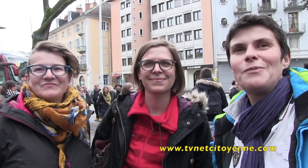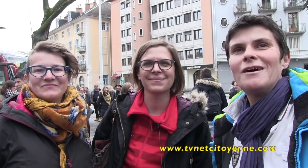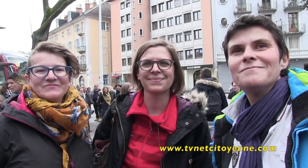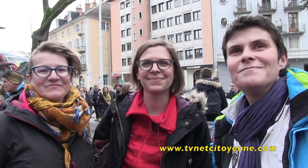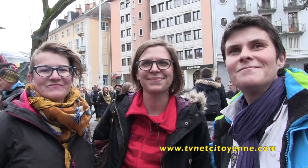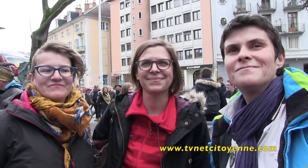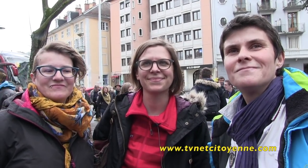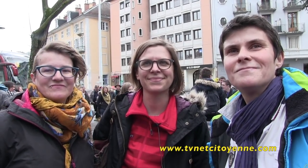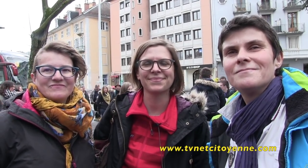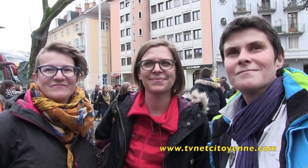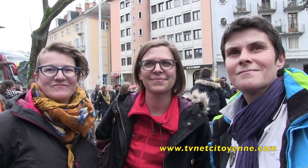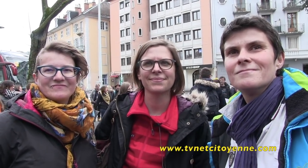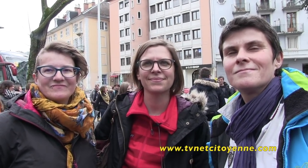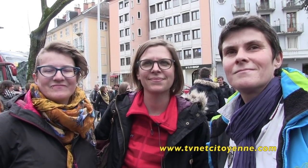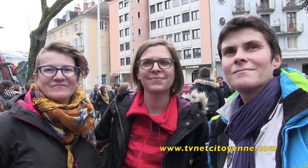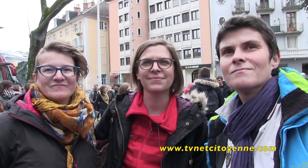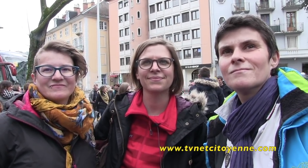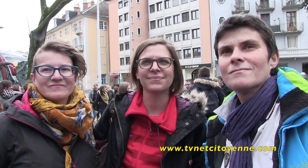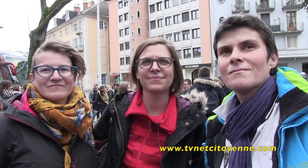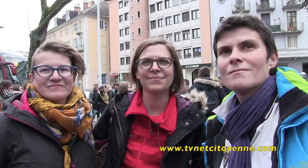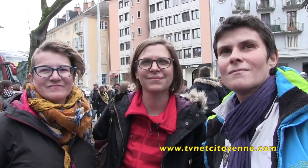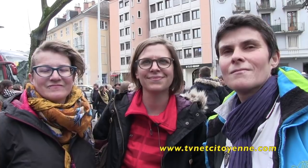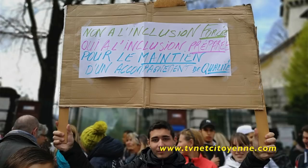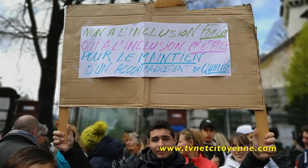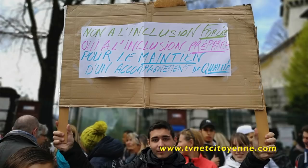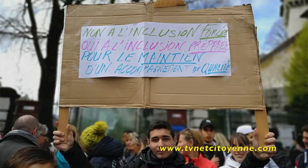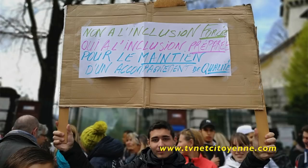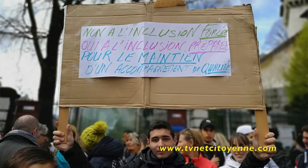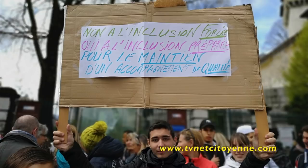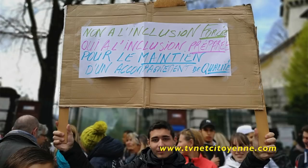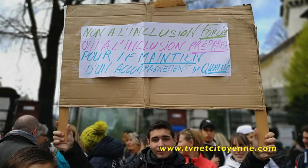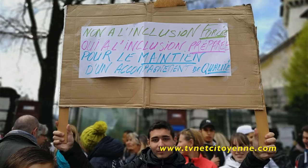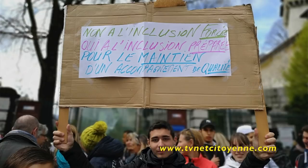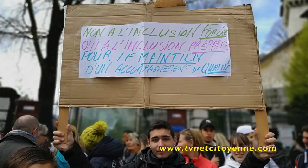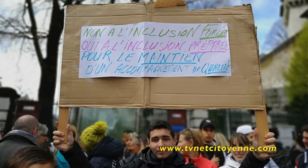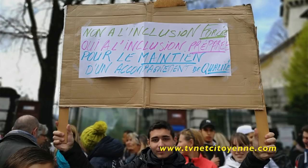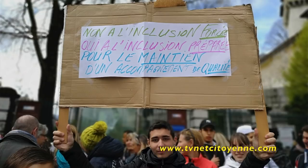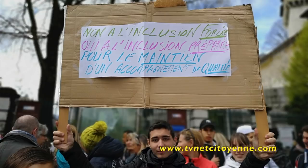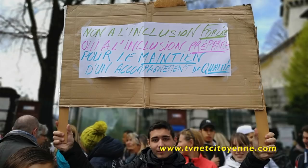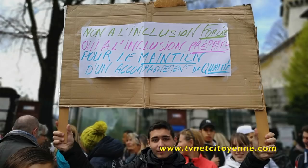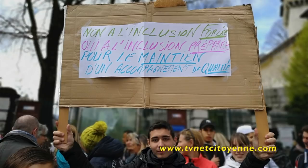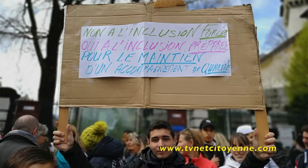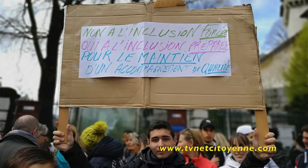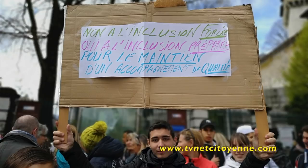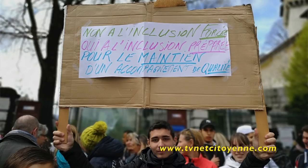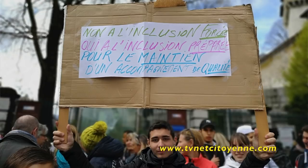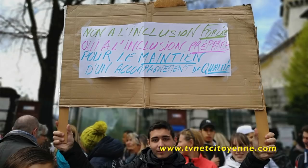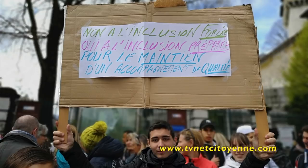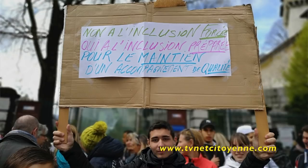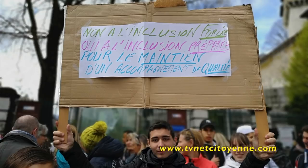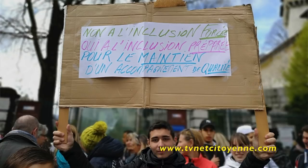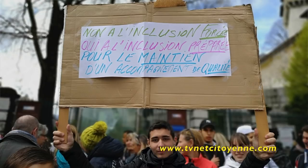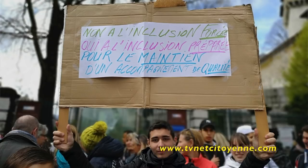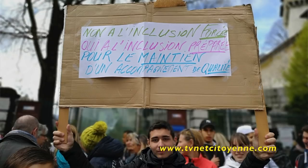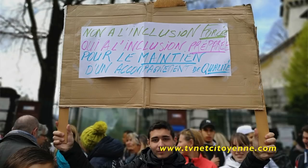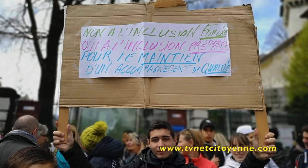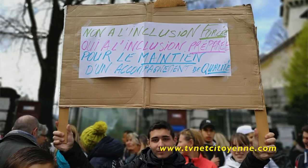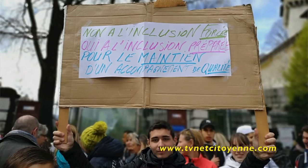pas. Et ça nécessiterait quoi finalement? Ça nécessiterait un accompagnement dans les lycées d'enseignement généraux, c'est ça? Bah surtout une adaptation de la langue, une